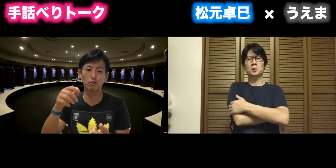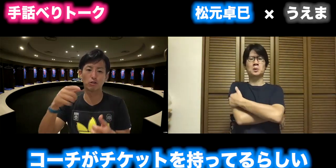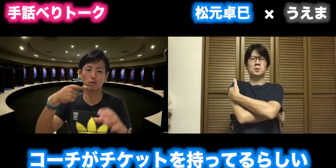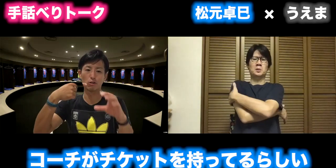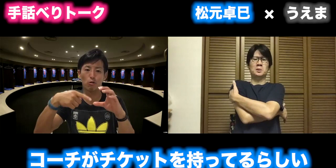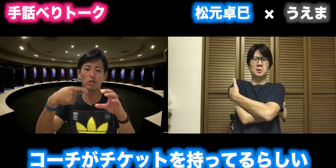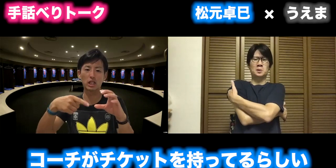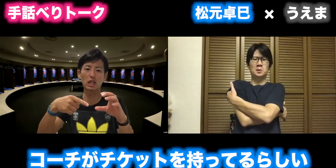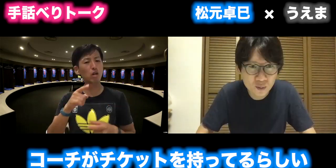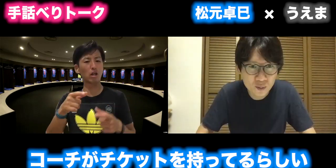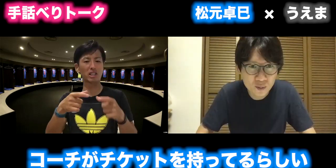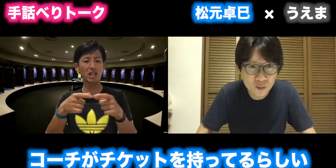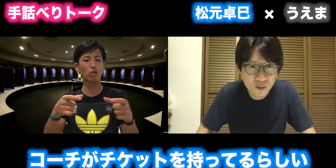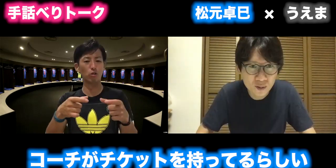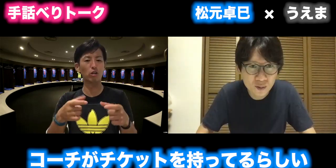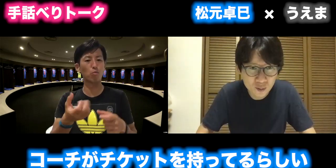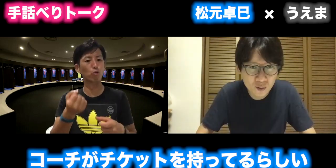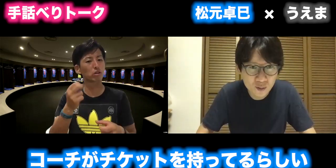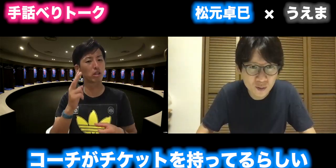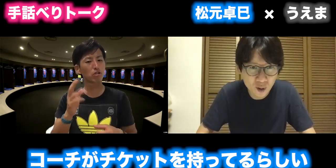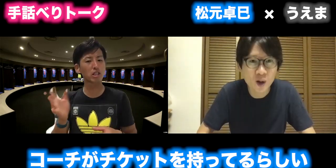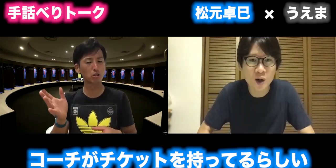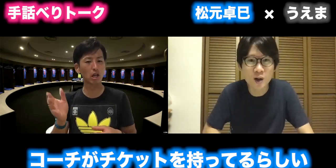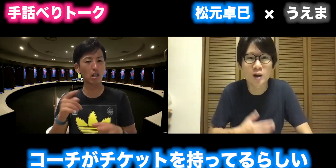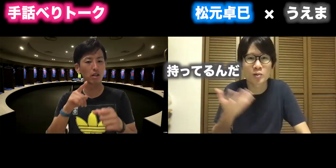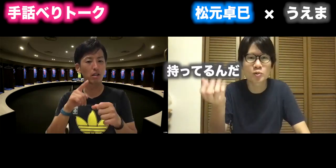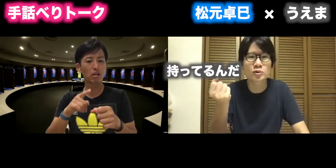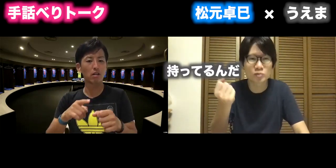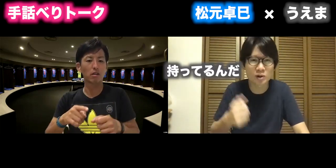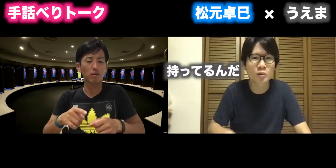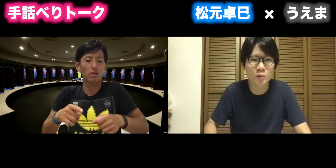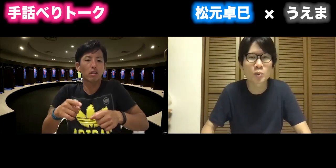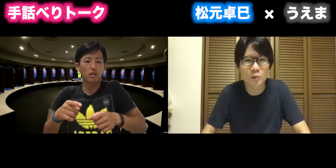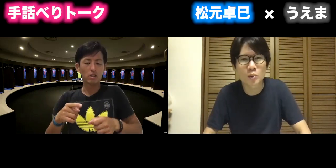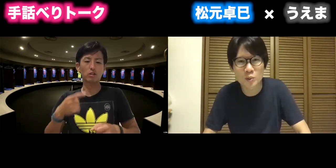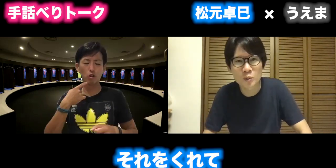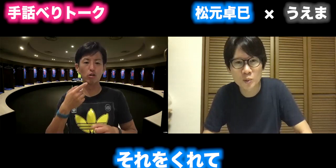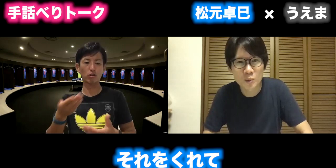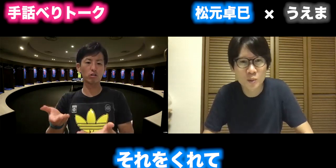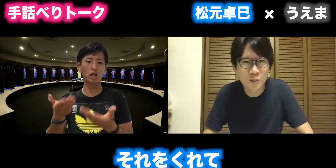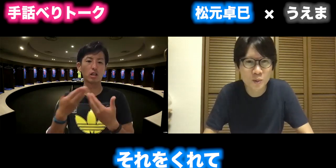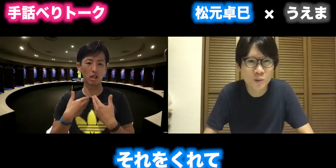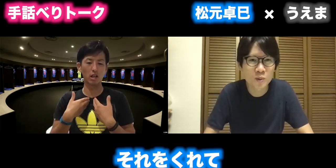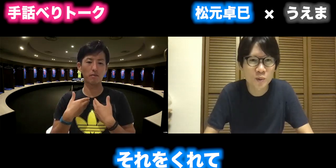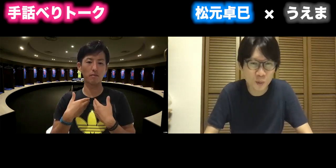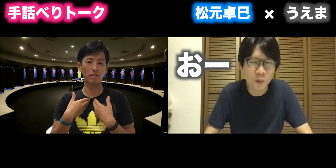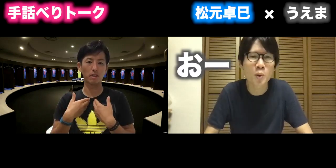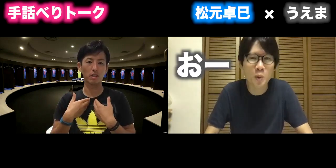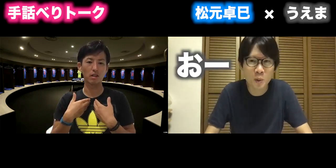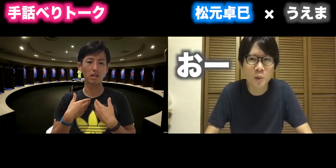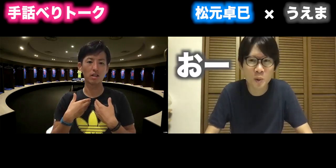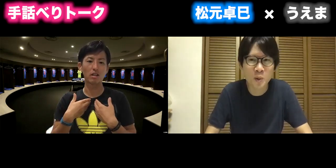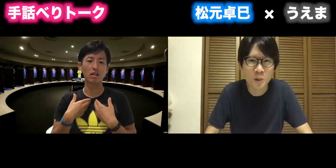u 2のコーチがチケットおおなんか持ってるらしいです中物件ばにそれをくれてん